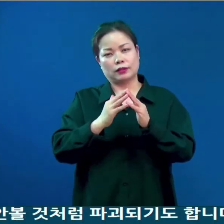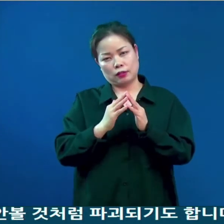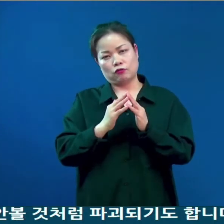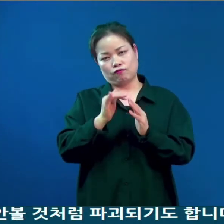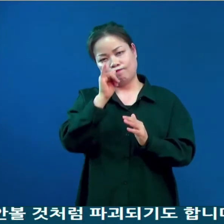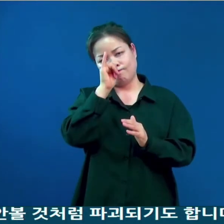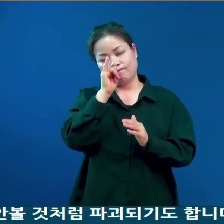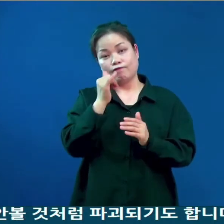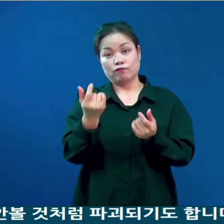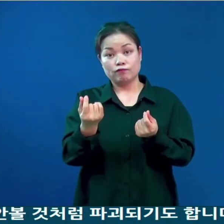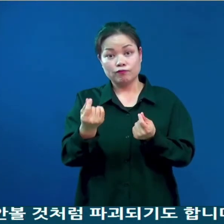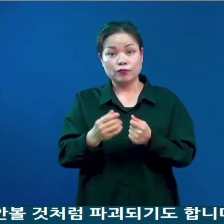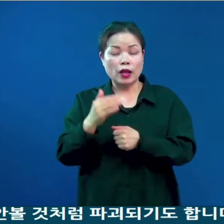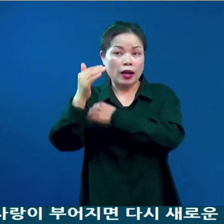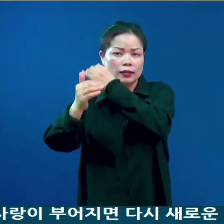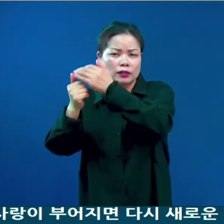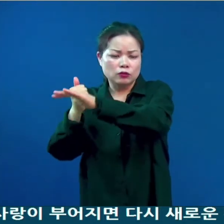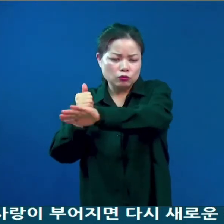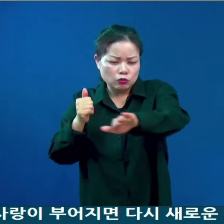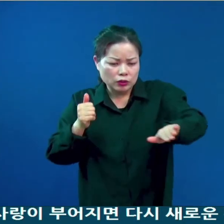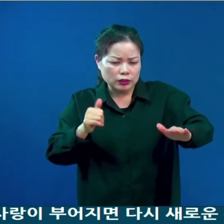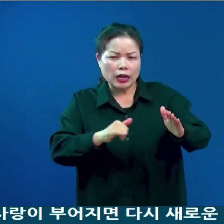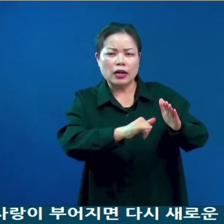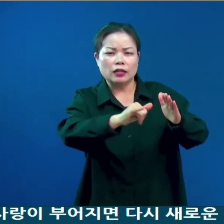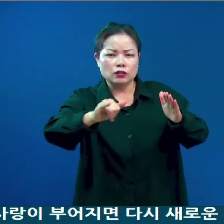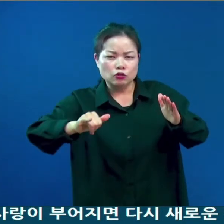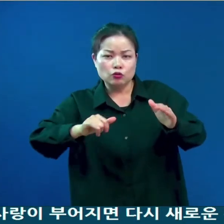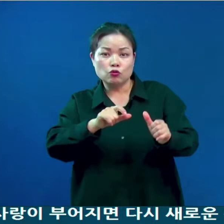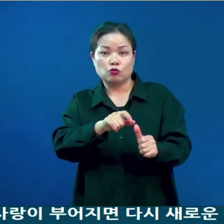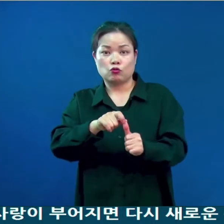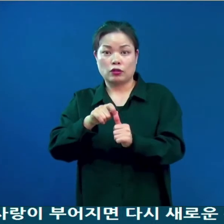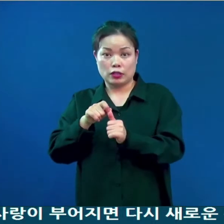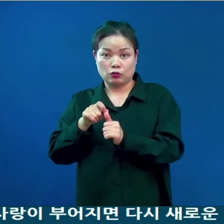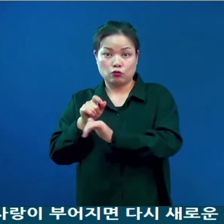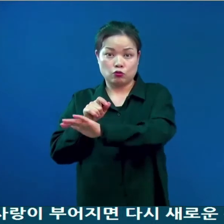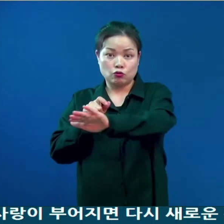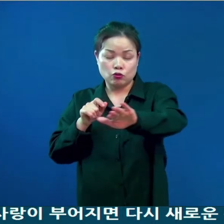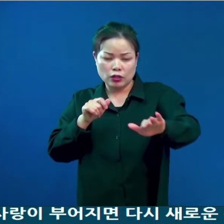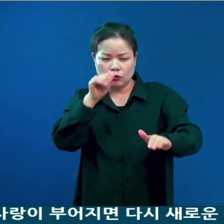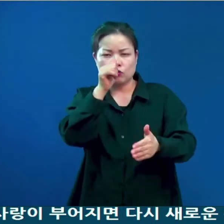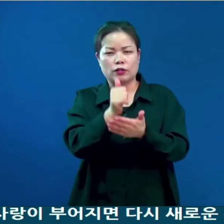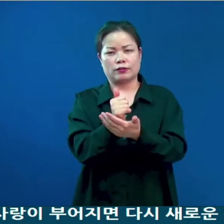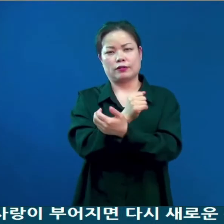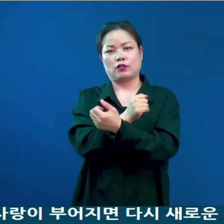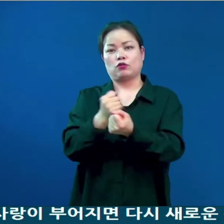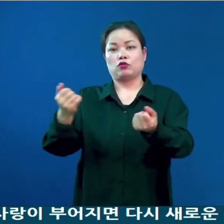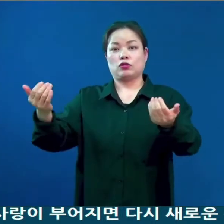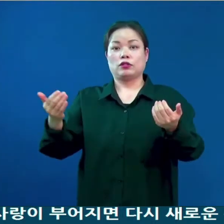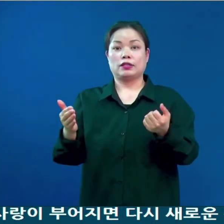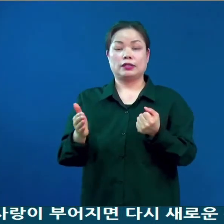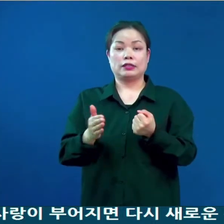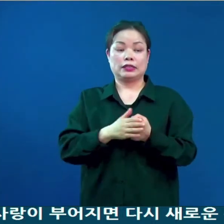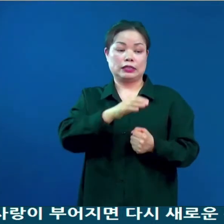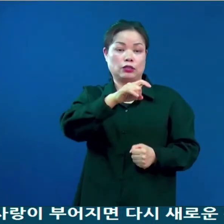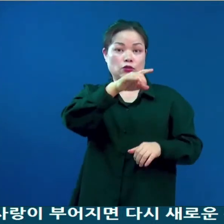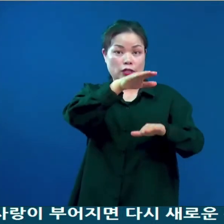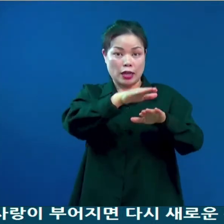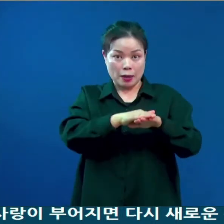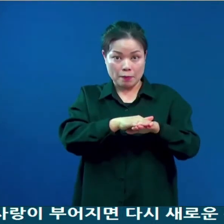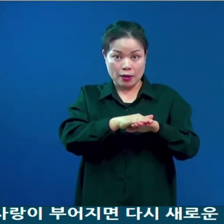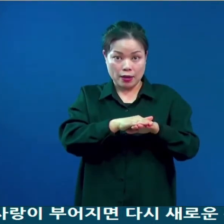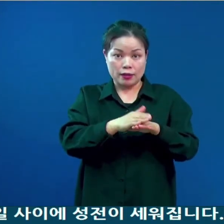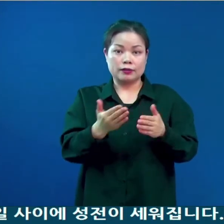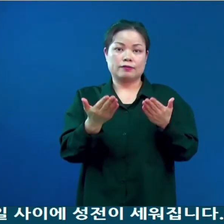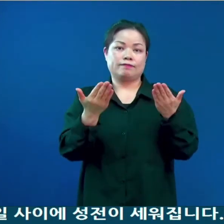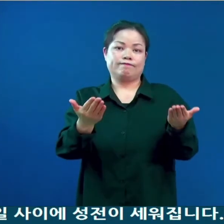경우도 마찬가지입니다. 하나님께서 우리의 가정을 구원해 주시고 우리의 가정의 죄를 용서해 주셨기 때문에 그곳에 예배가 설